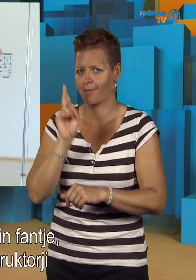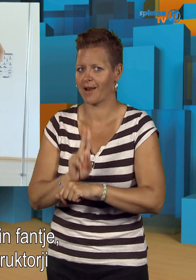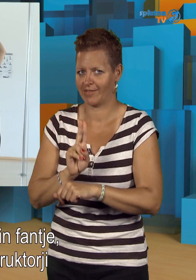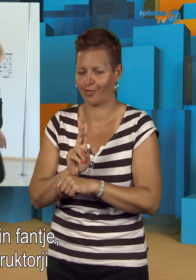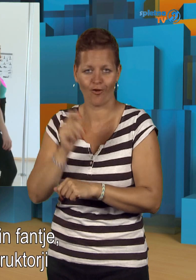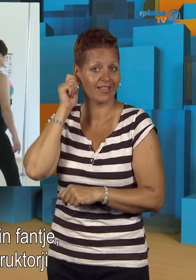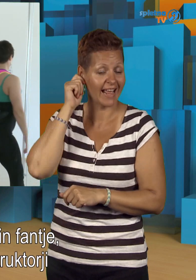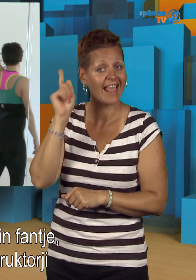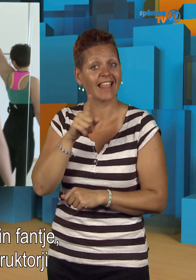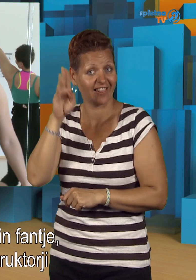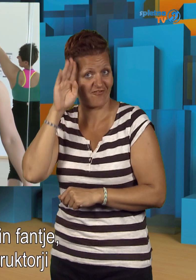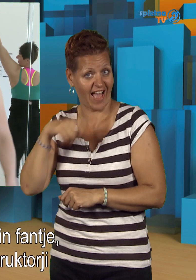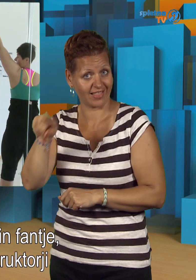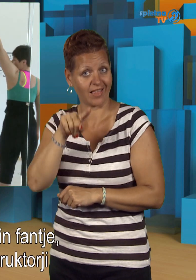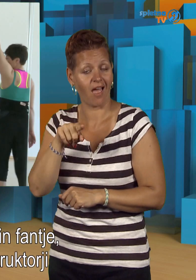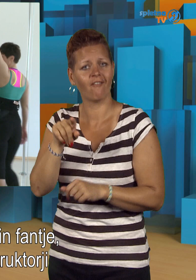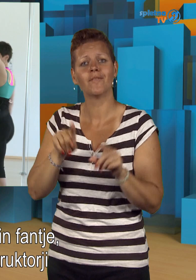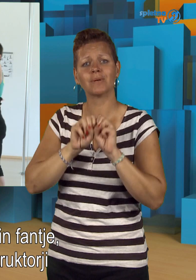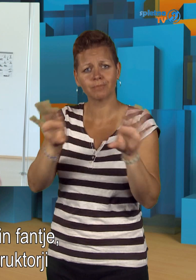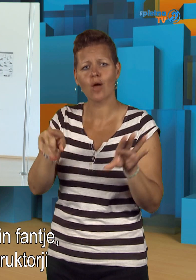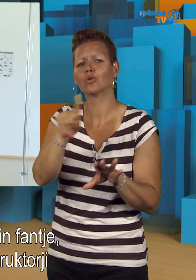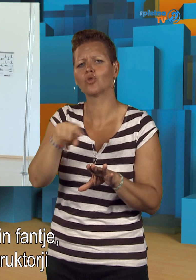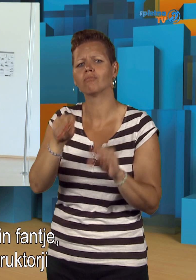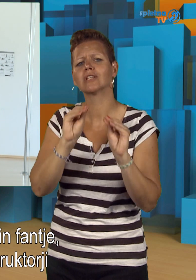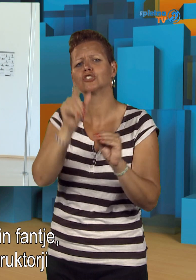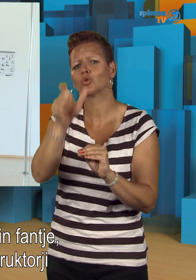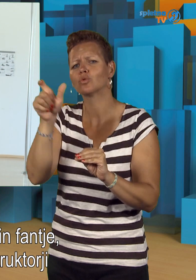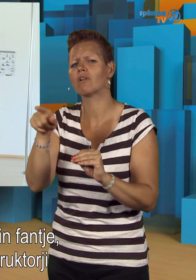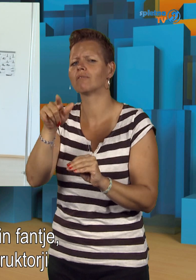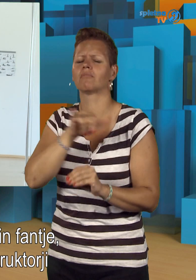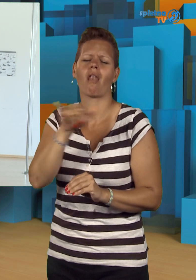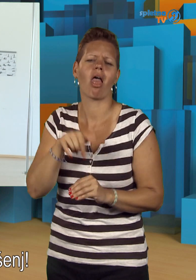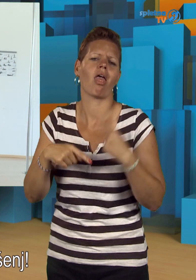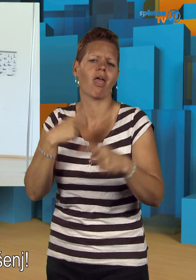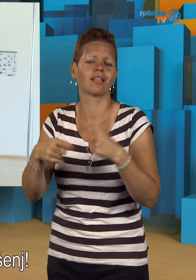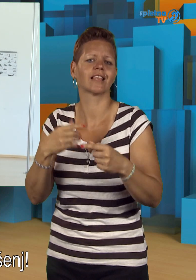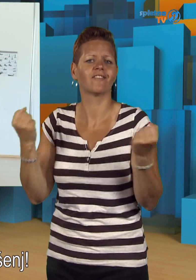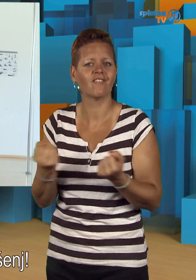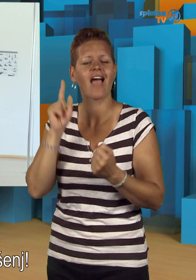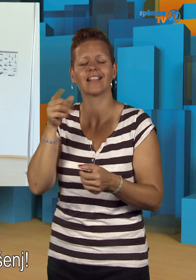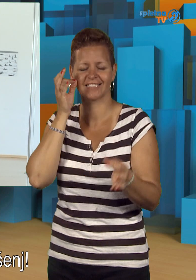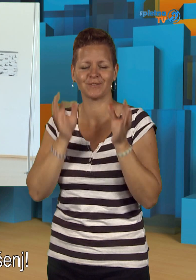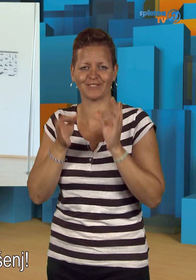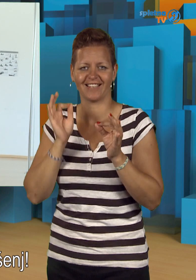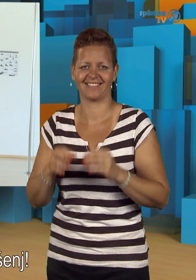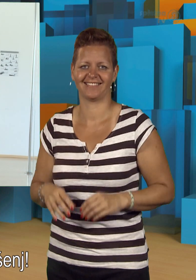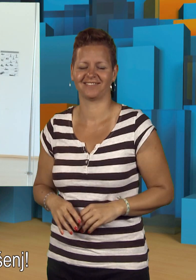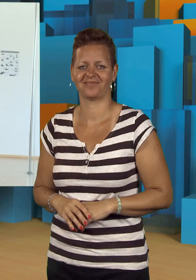A previdno, dekleta in fantje, v prispevku so inštruktorji z leti vaj in izkušenj.